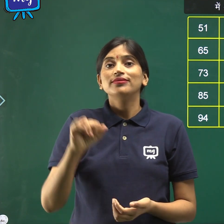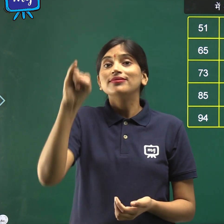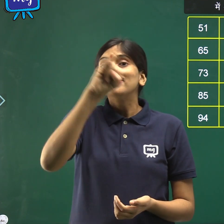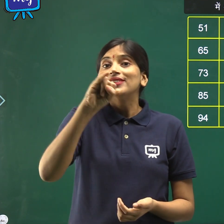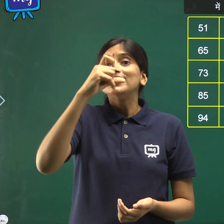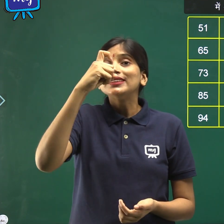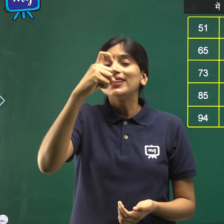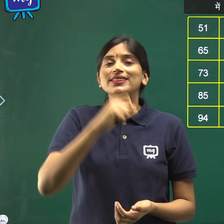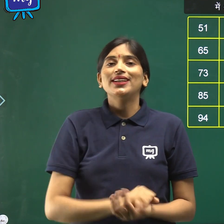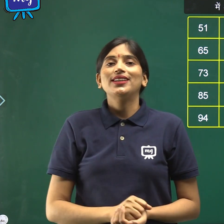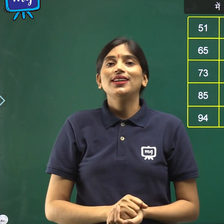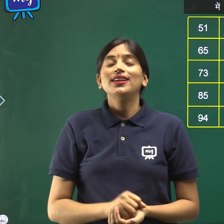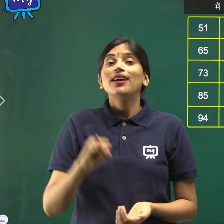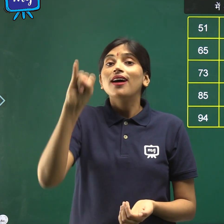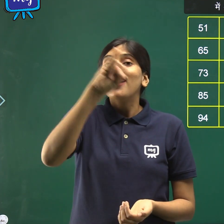67,